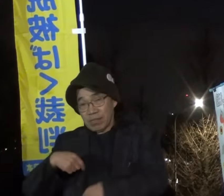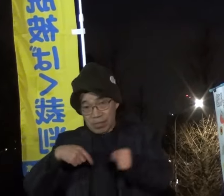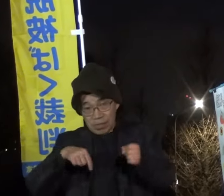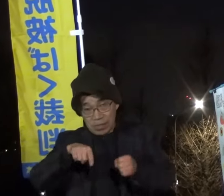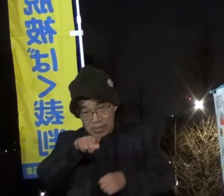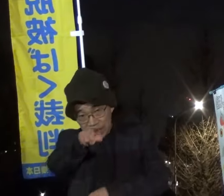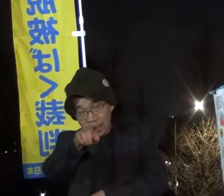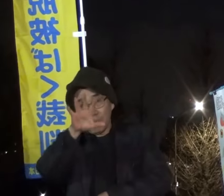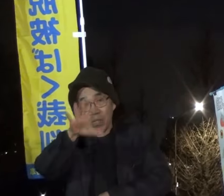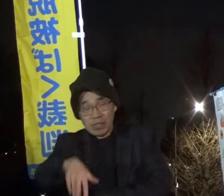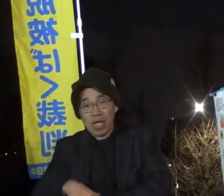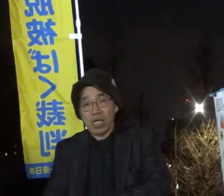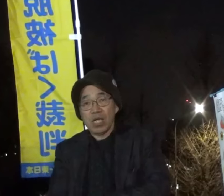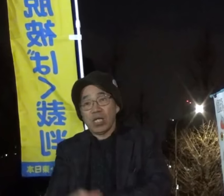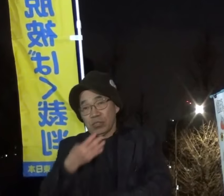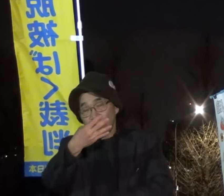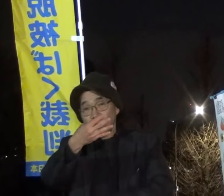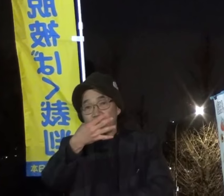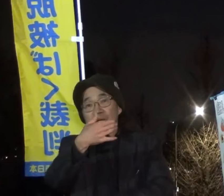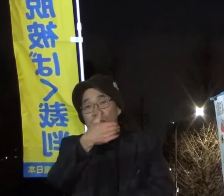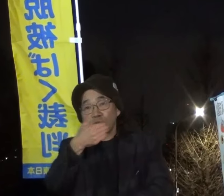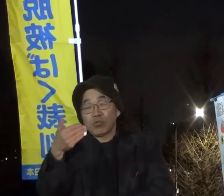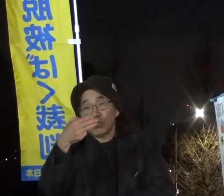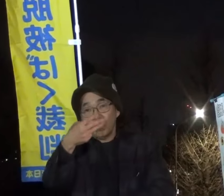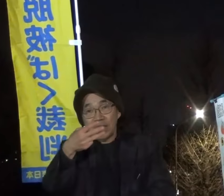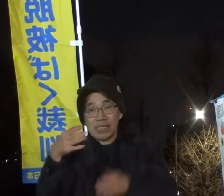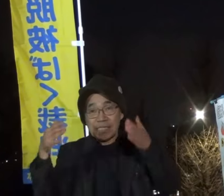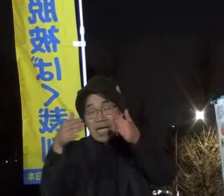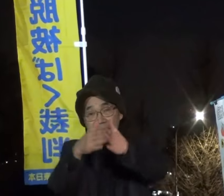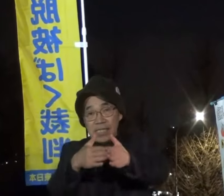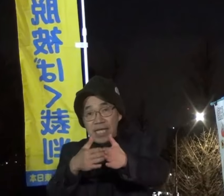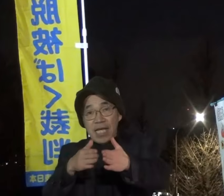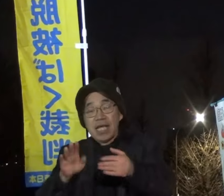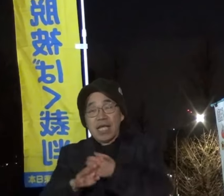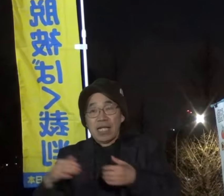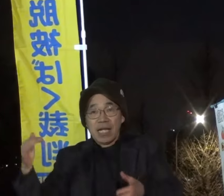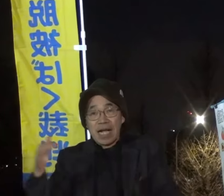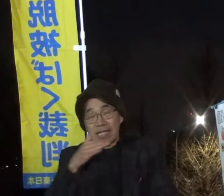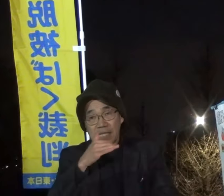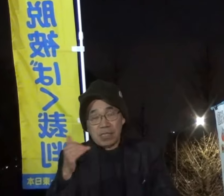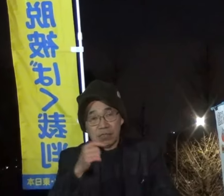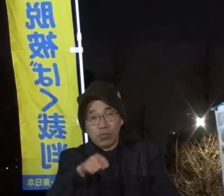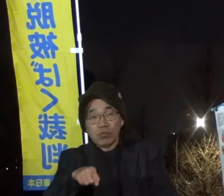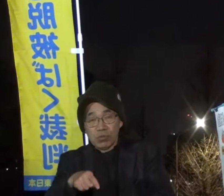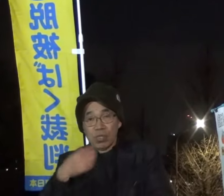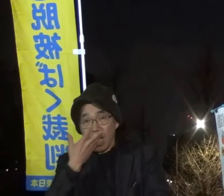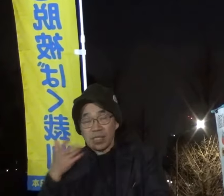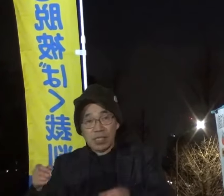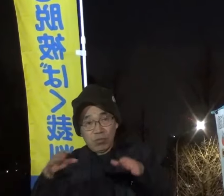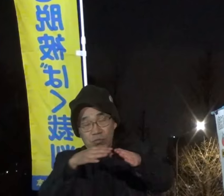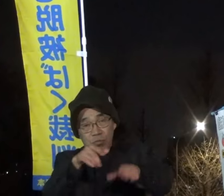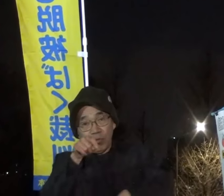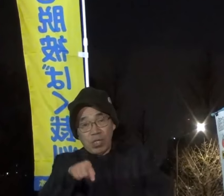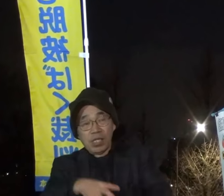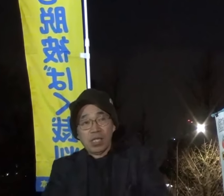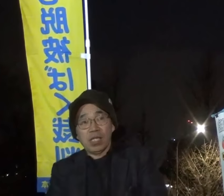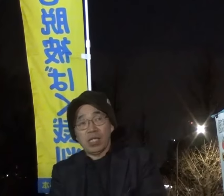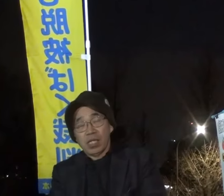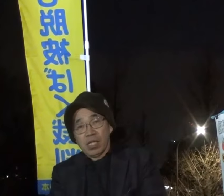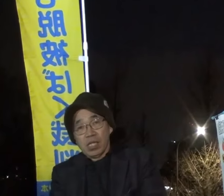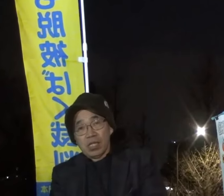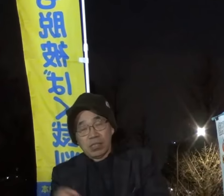原発の下に組崎海岸という海岸がありまして、そこに、仙台原発テントというのがあるんですね。そこでみん